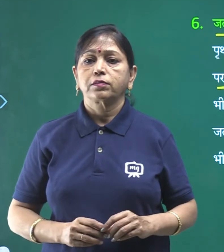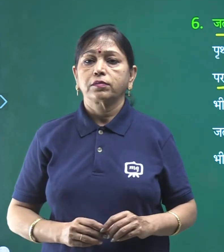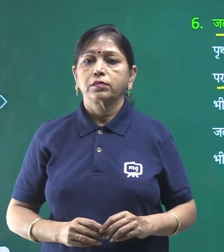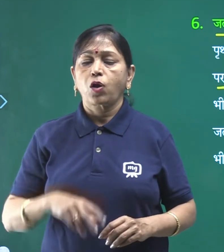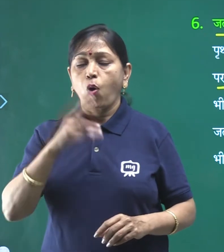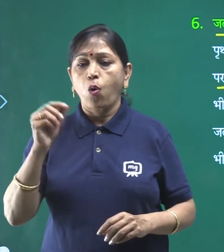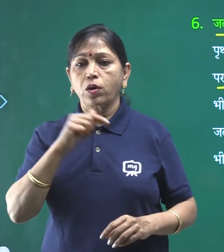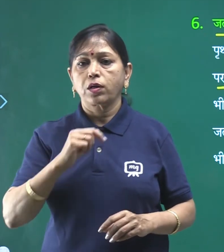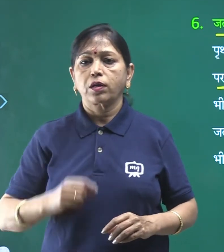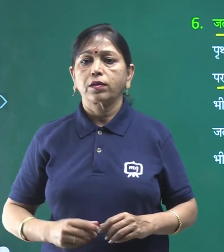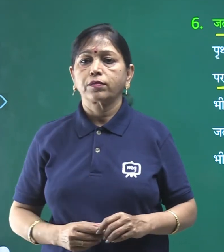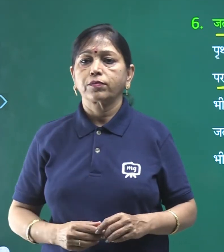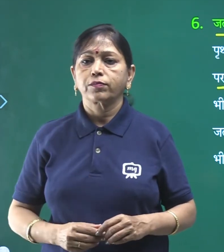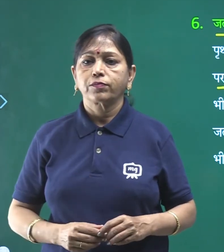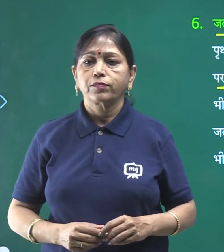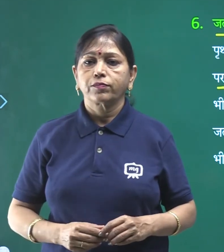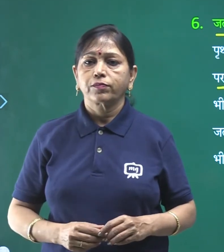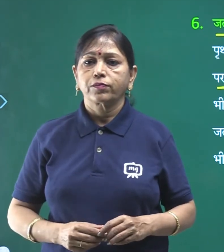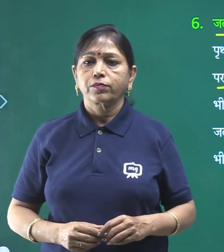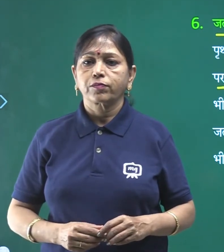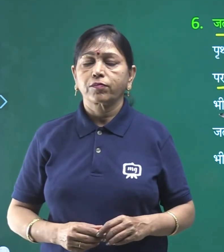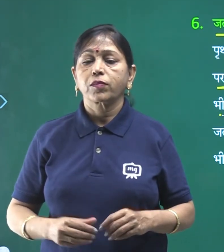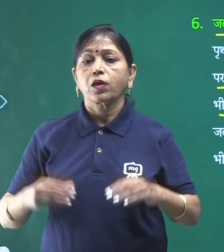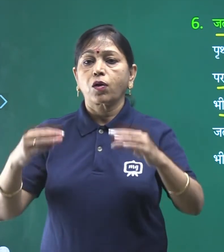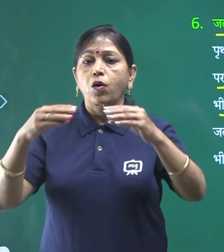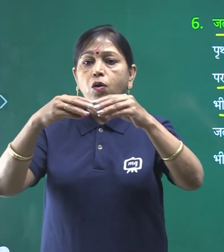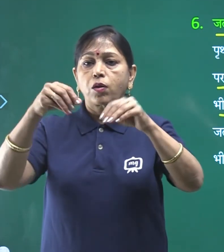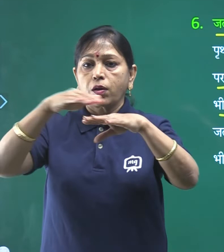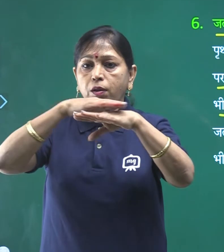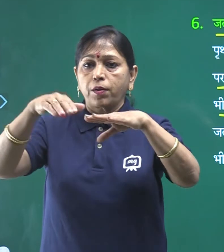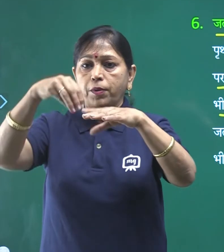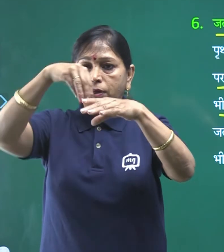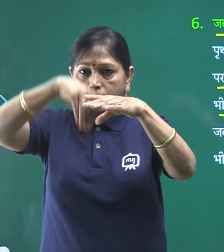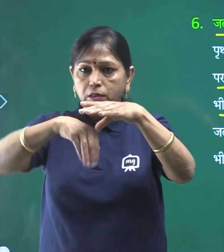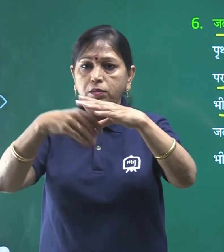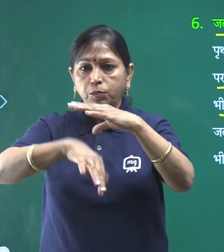है और यह भूमिगत भी होता है